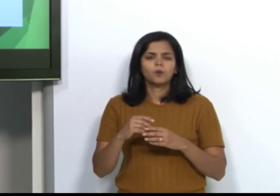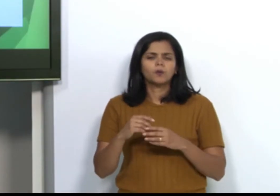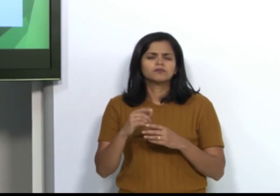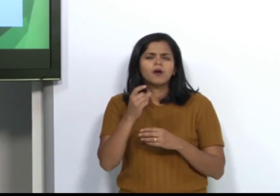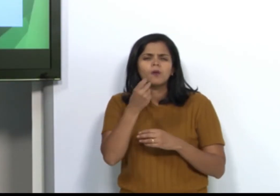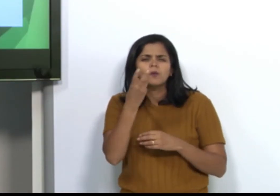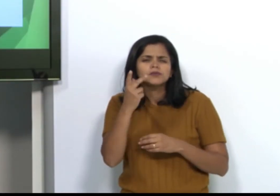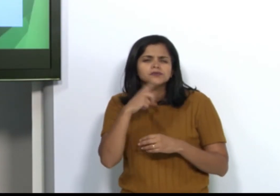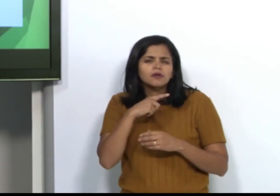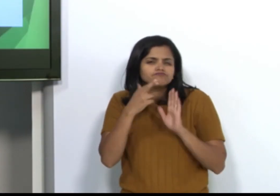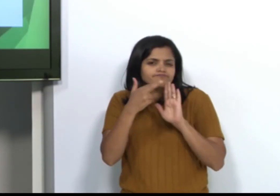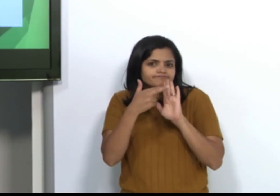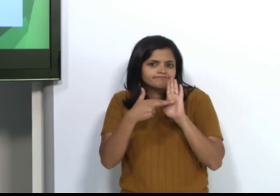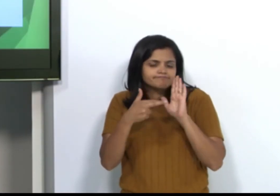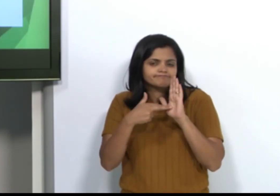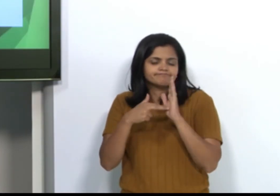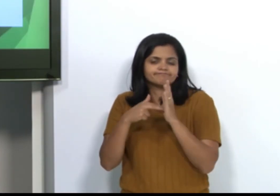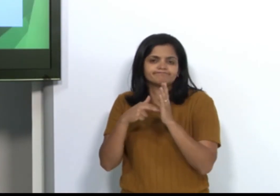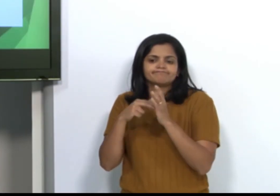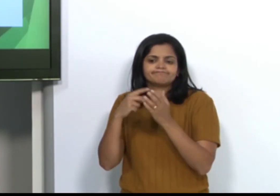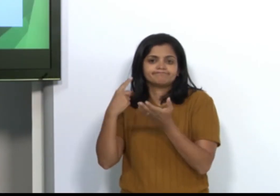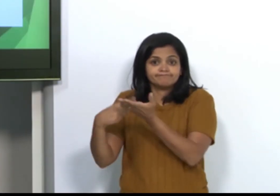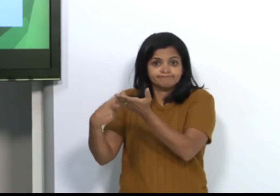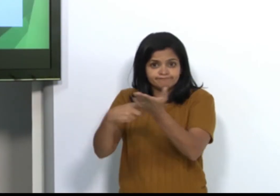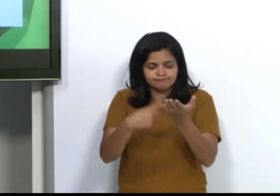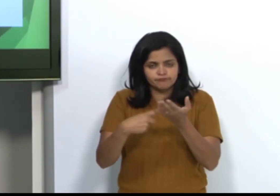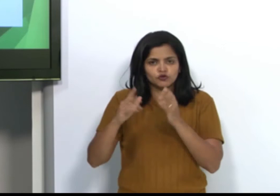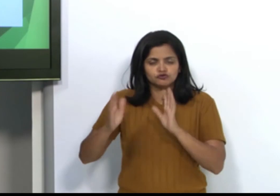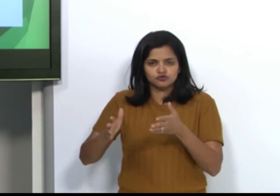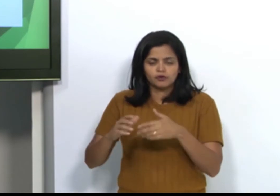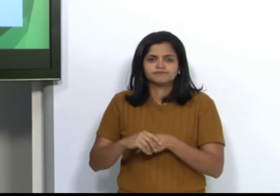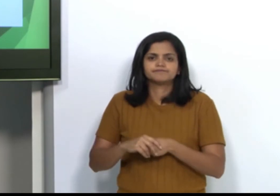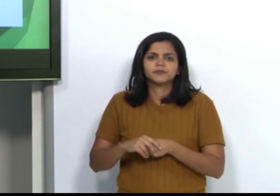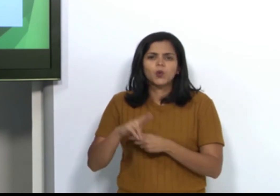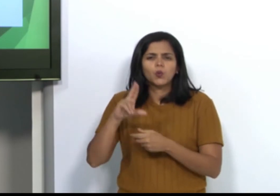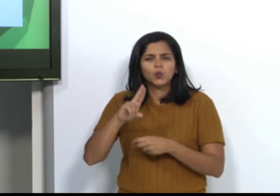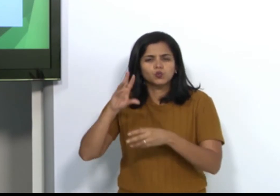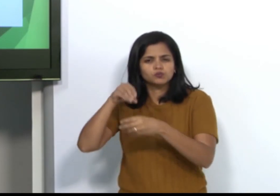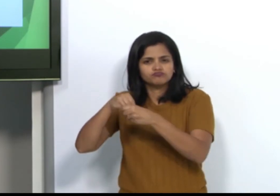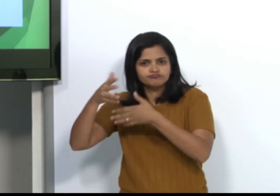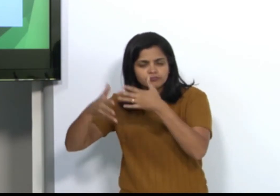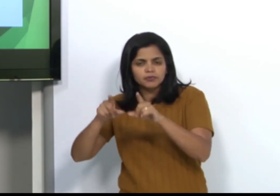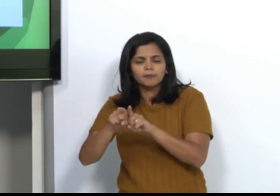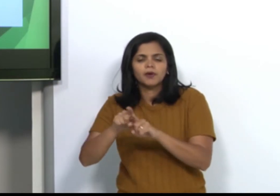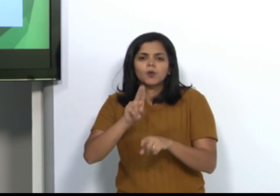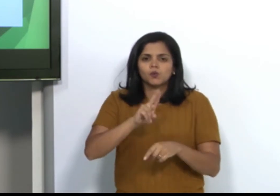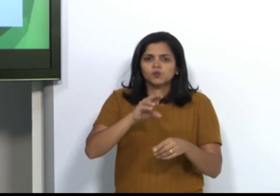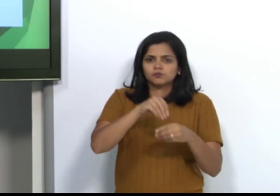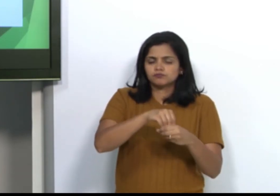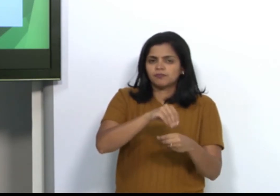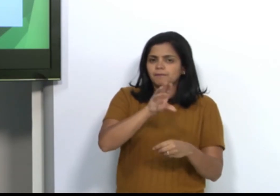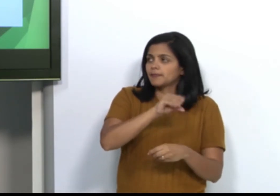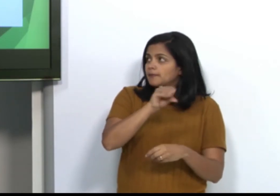Bom, agora eu vou mostrar para vocês algumas regras já estabelecidas, algumas convenções que se utilizam nesse